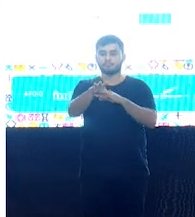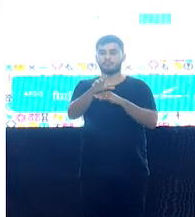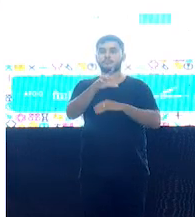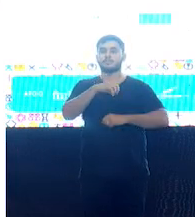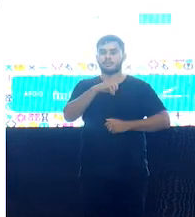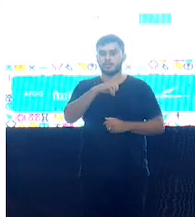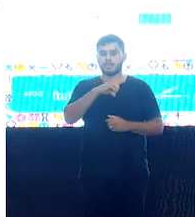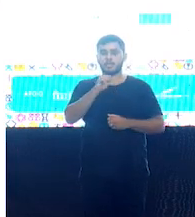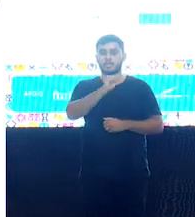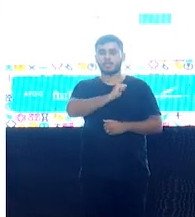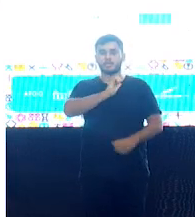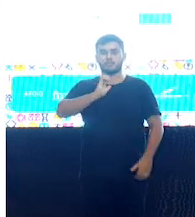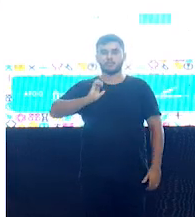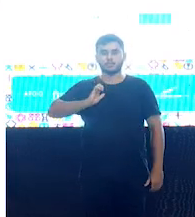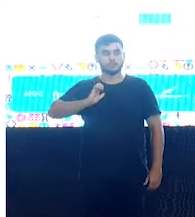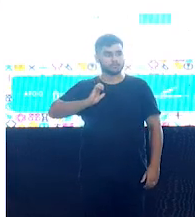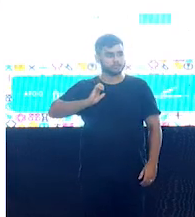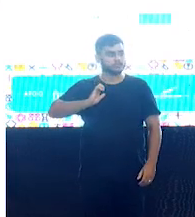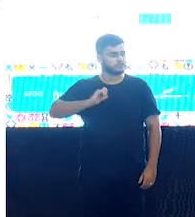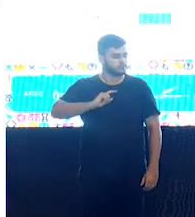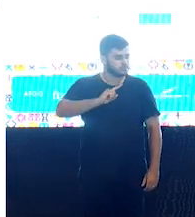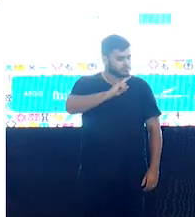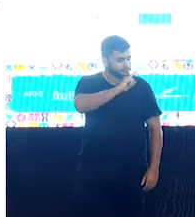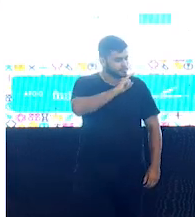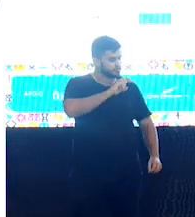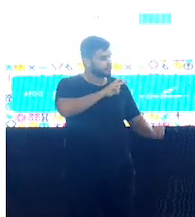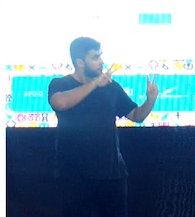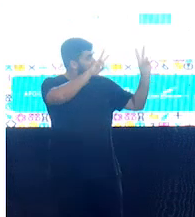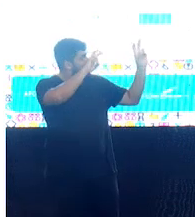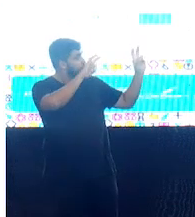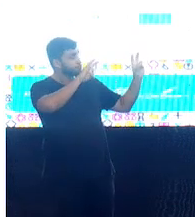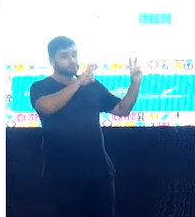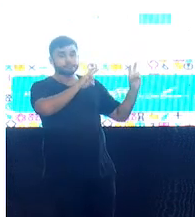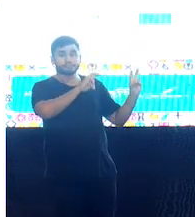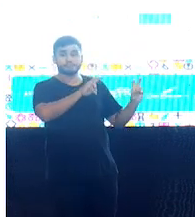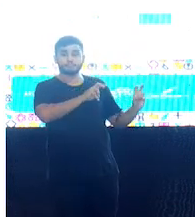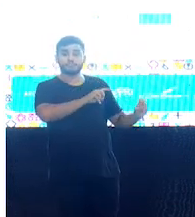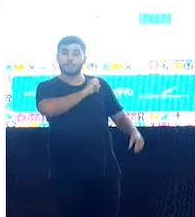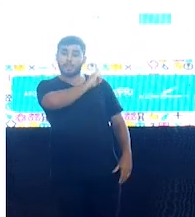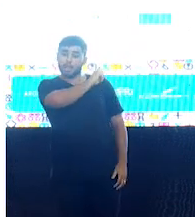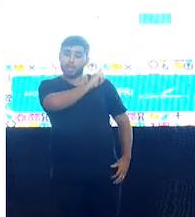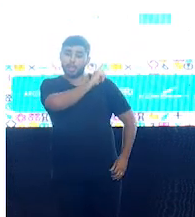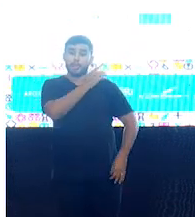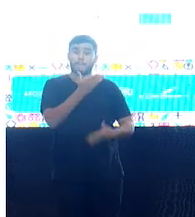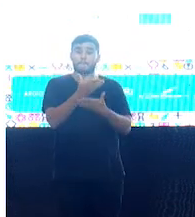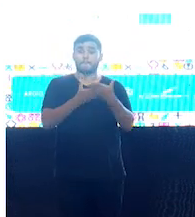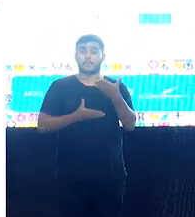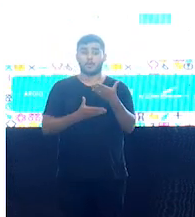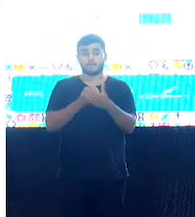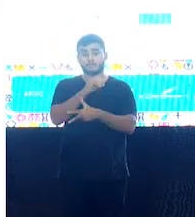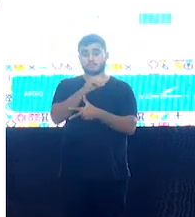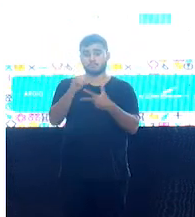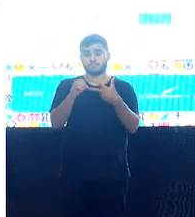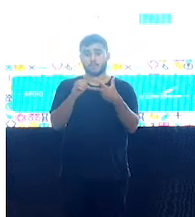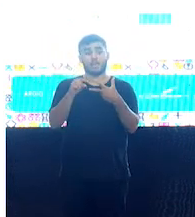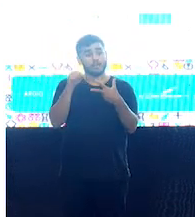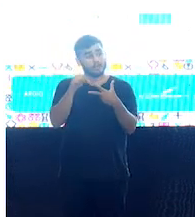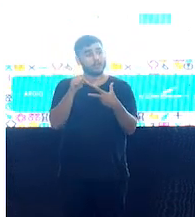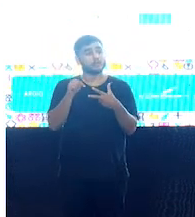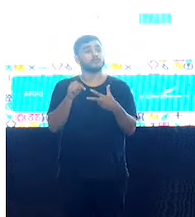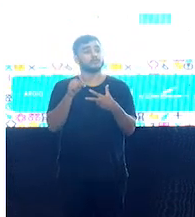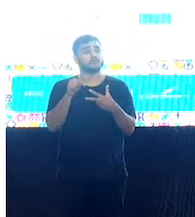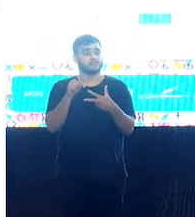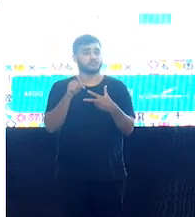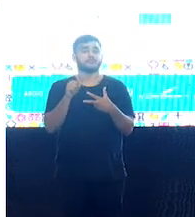Enem para vocês. Isso daí são alguns dos assuntos que mais caíram na prova de ciências humanas, tá